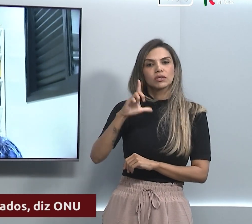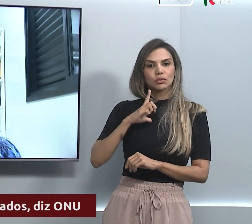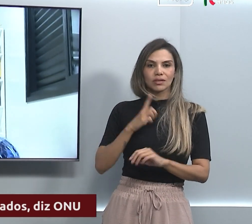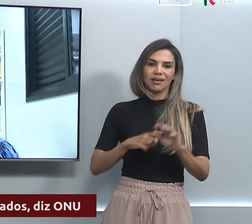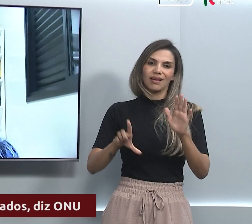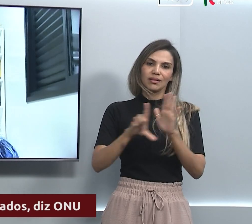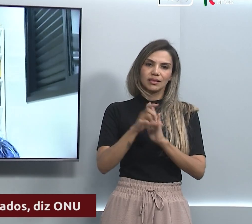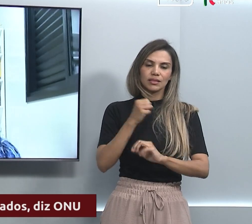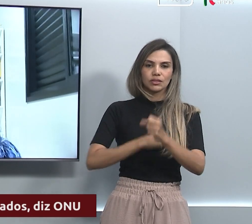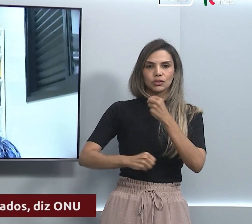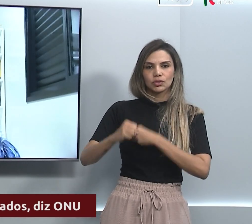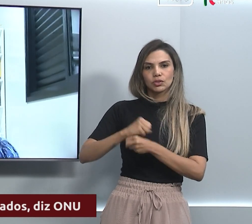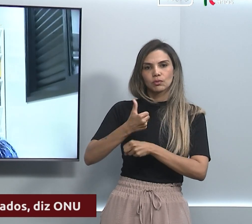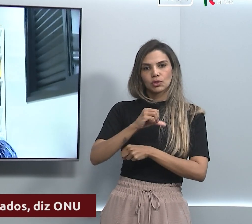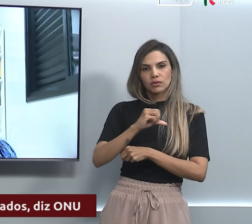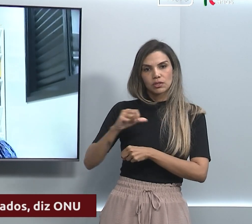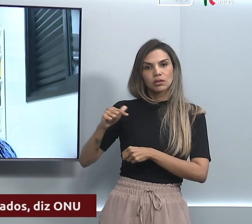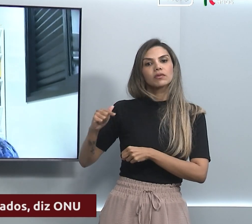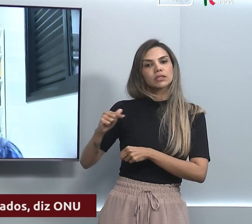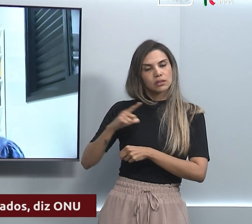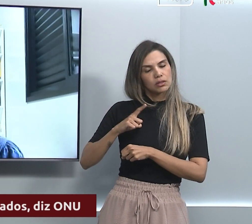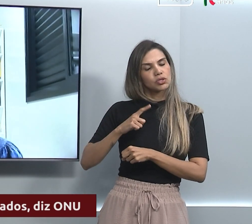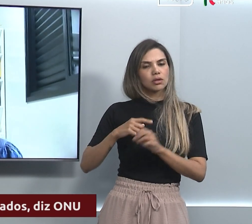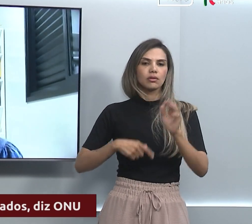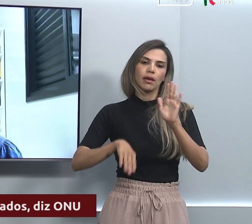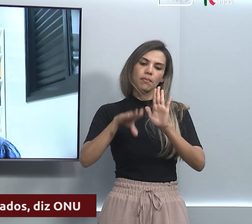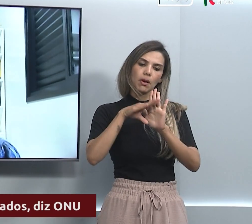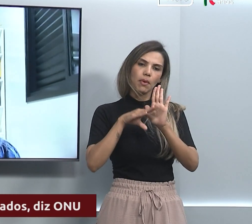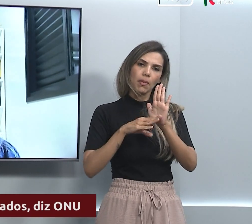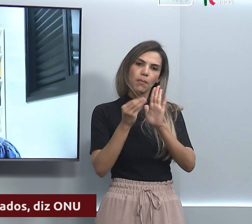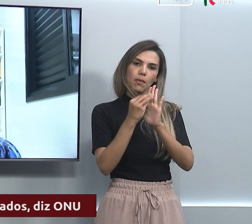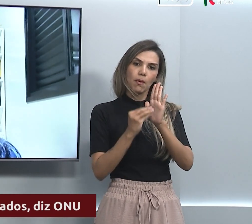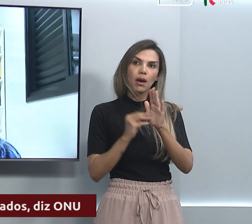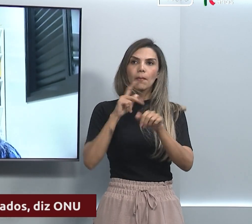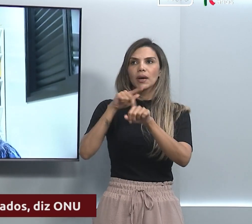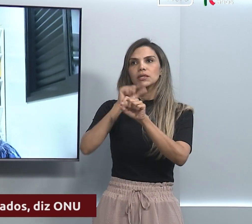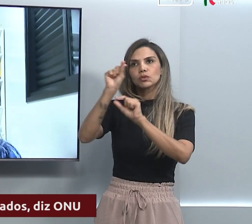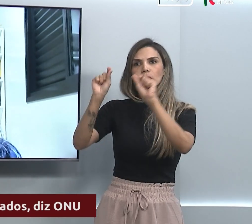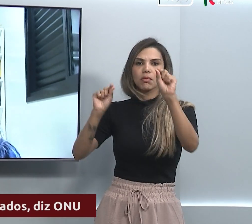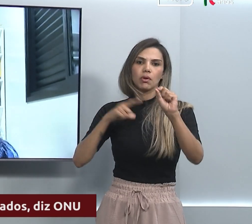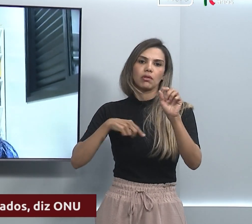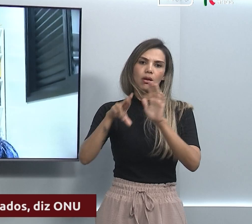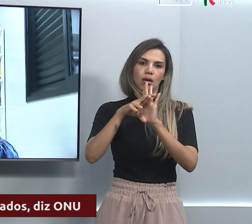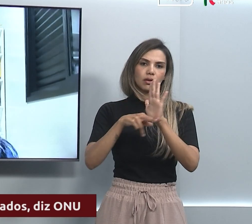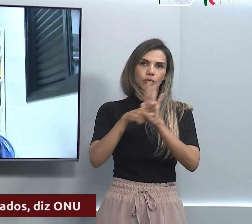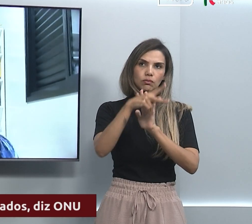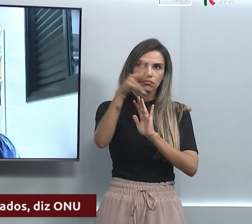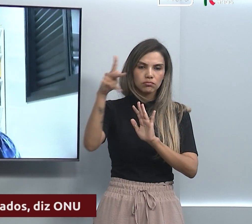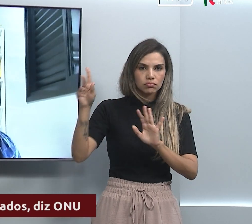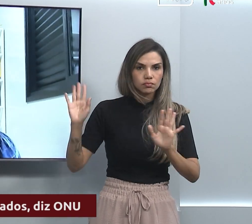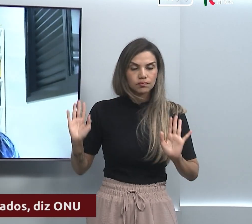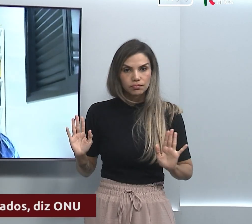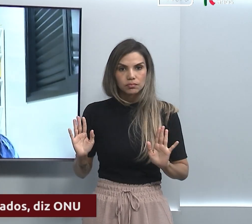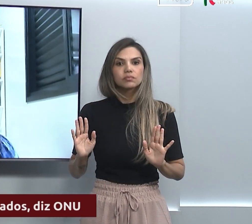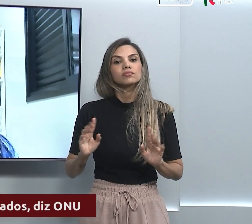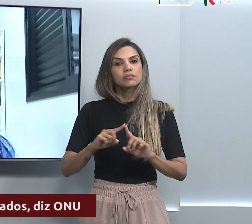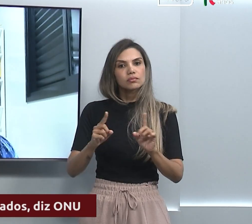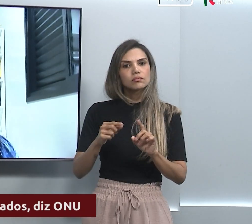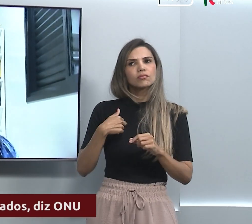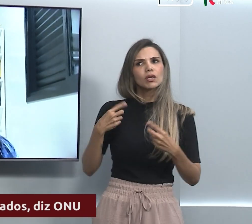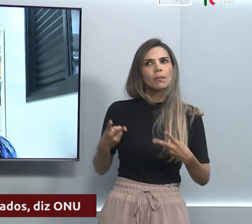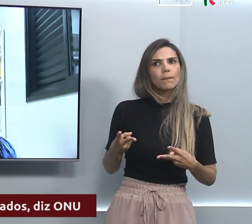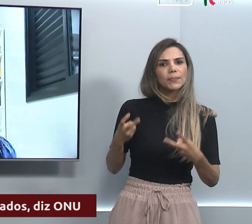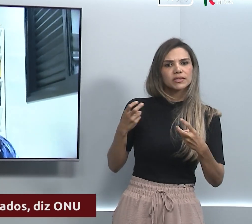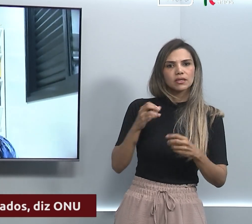de 1997 que regulamenta isso, e em outros países tem outras normativas. E a gente vê que a ascensão